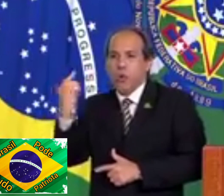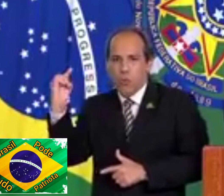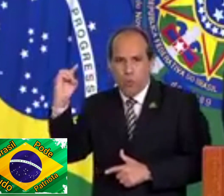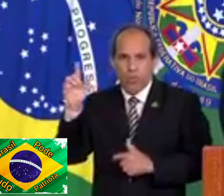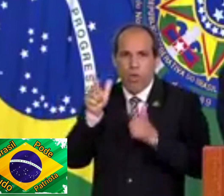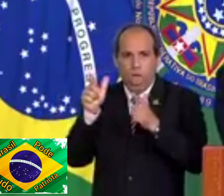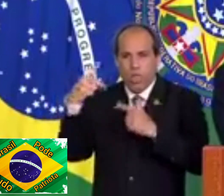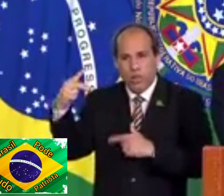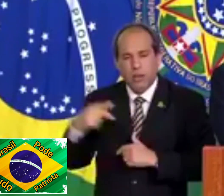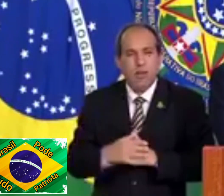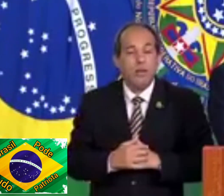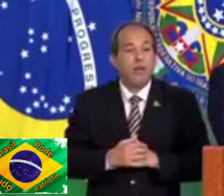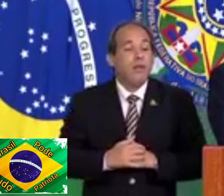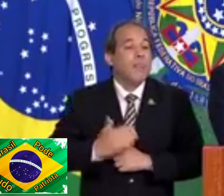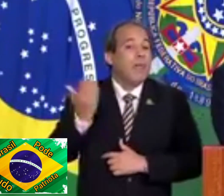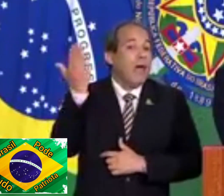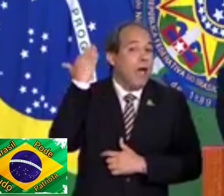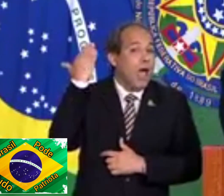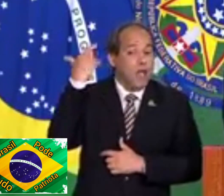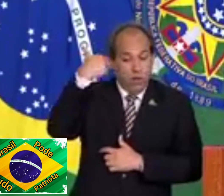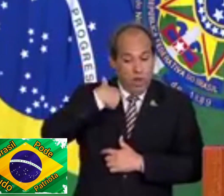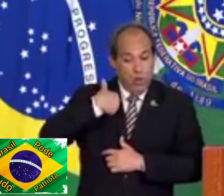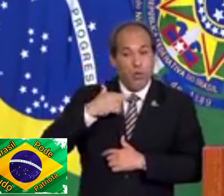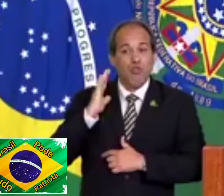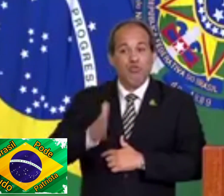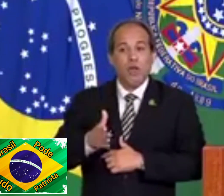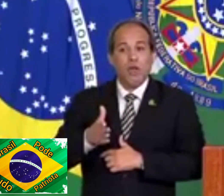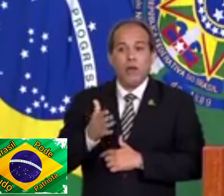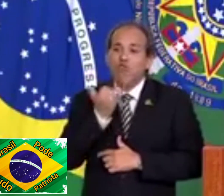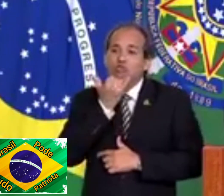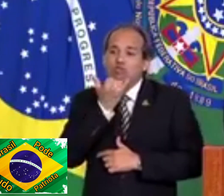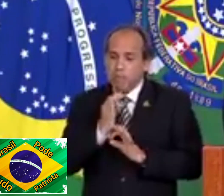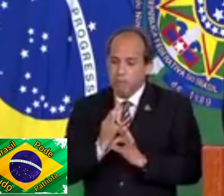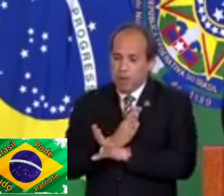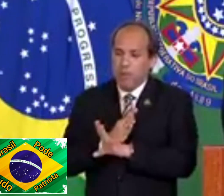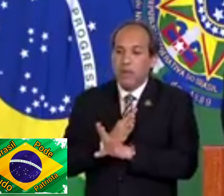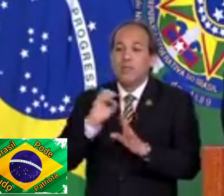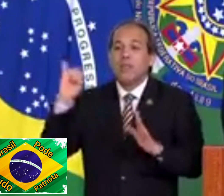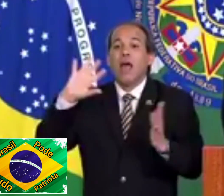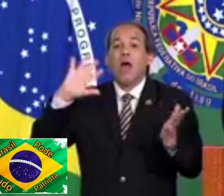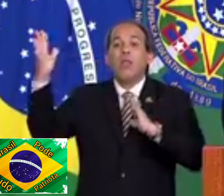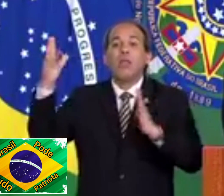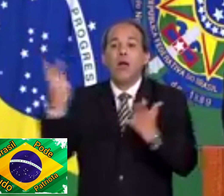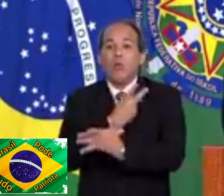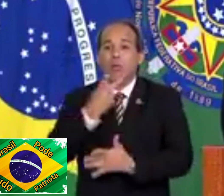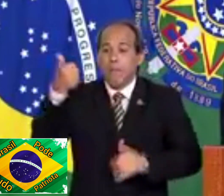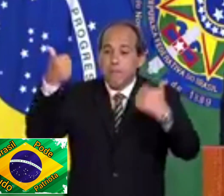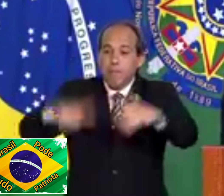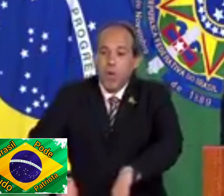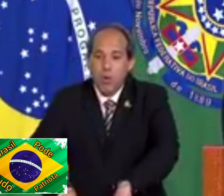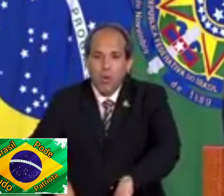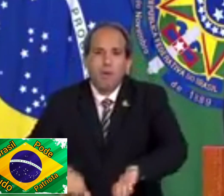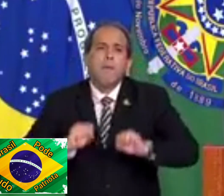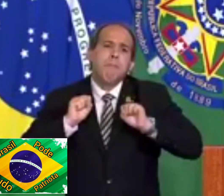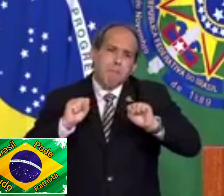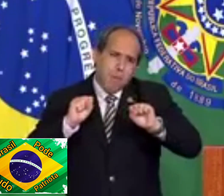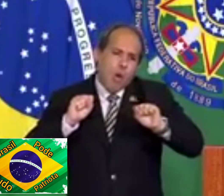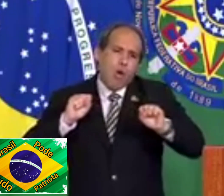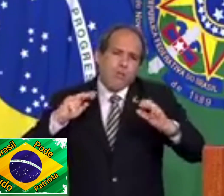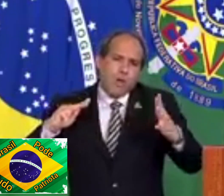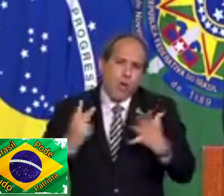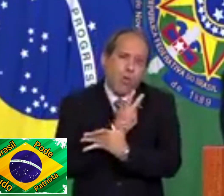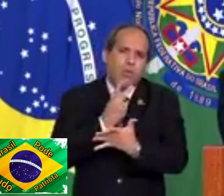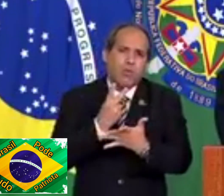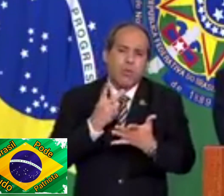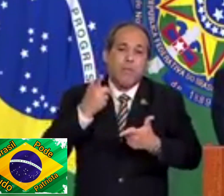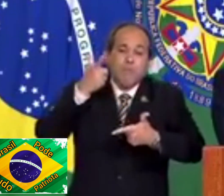E, obviamente, eu estava preparado para o pior. Sabia que a qualquer momento poderia acontecer